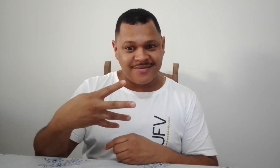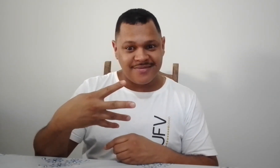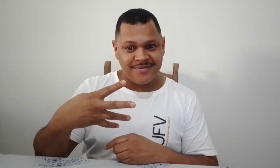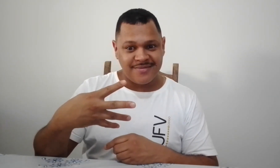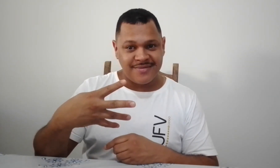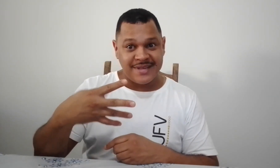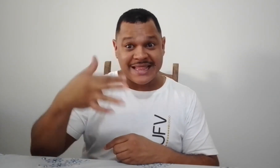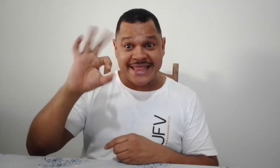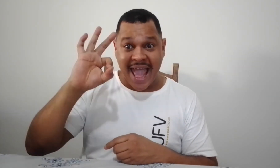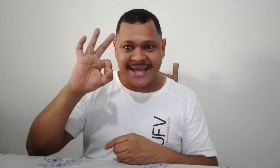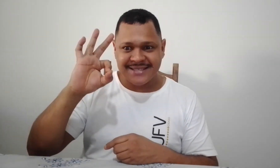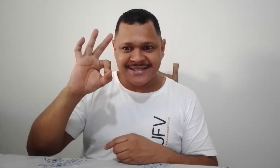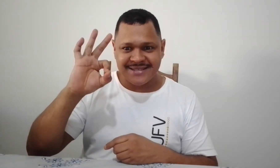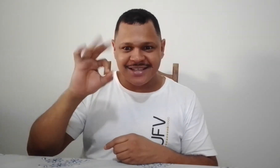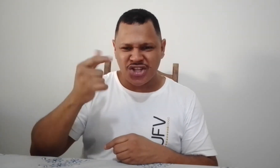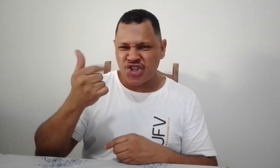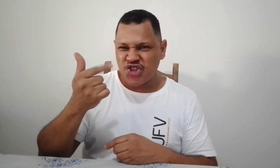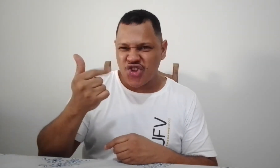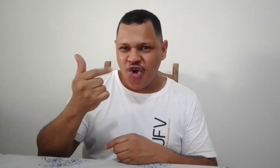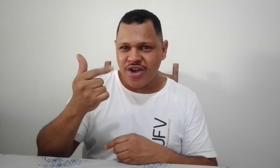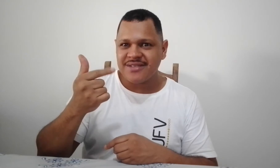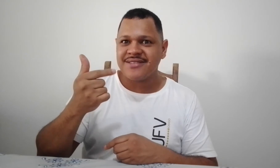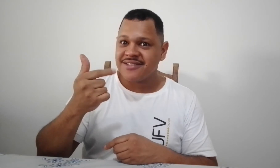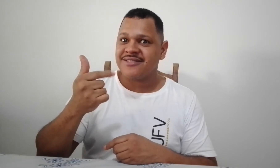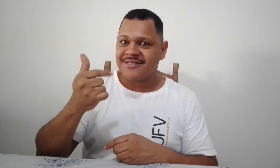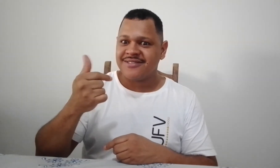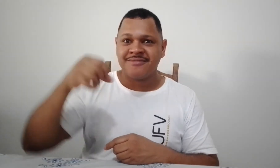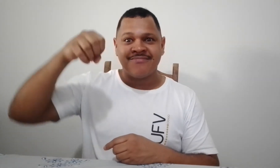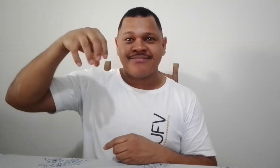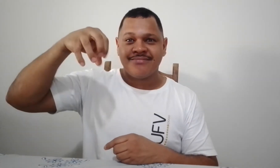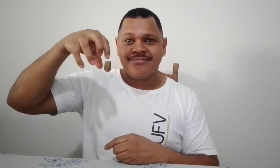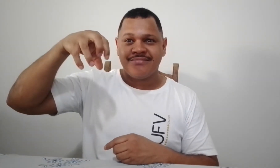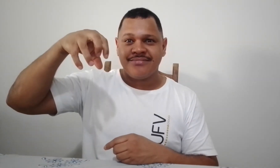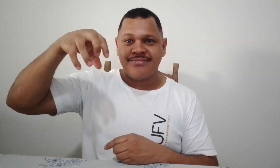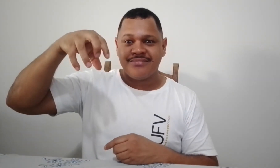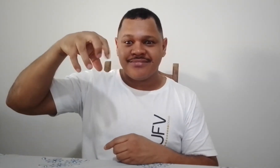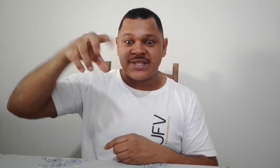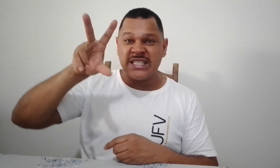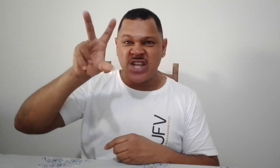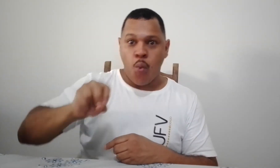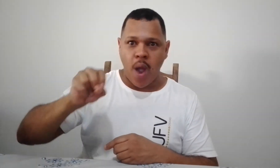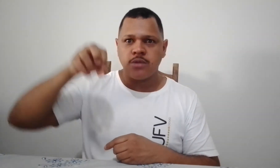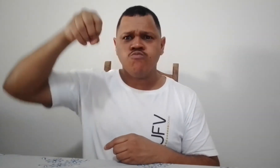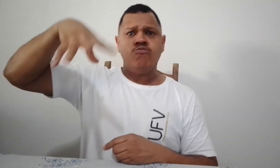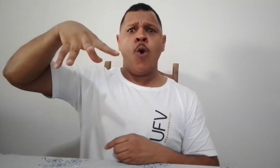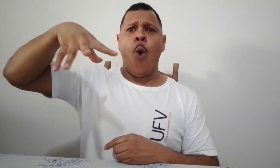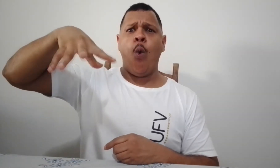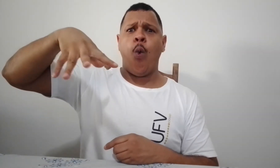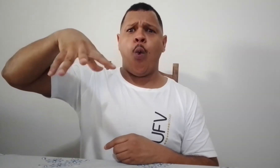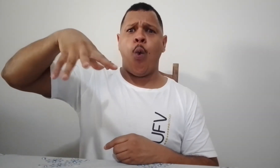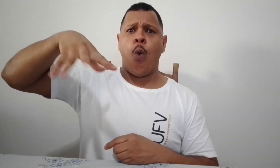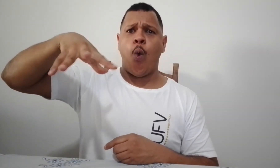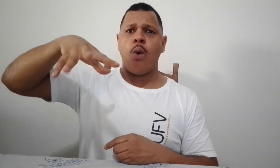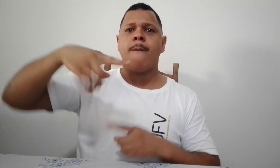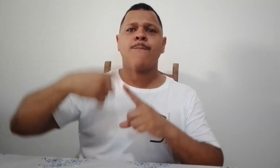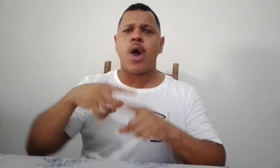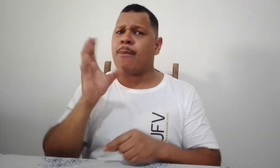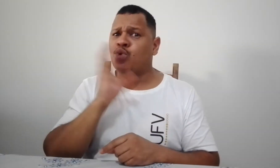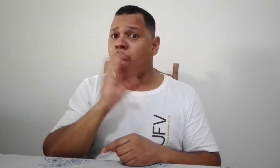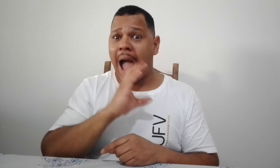para 10, 12 Hz. Já quase não pisca. 50 Hz. Aí já não percebemos mais nada. Aí está